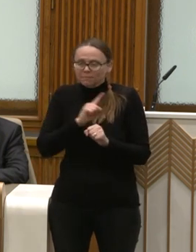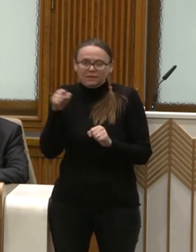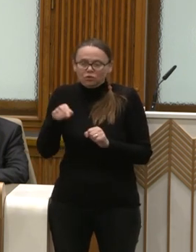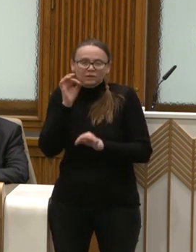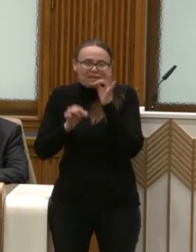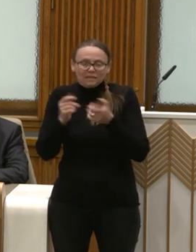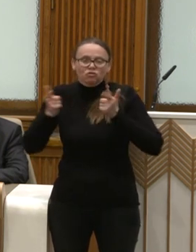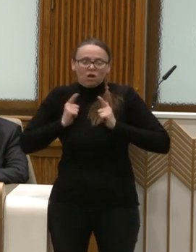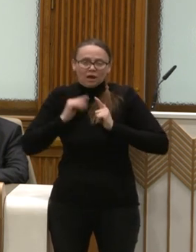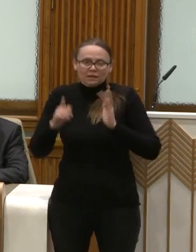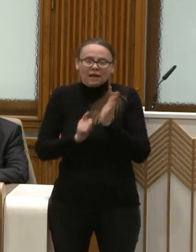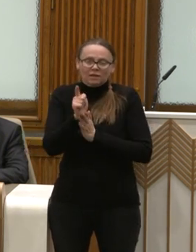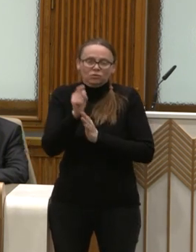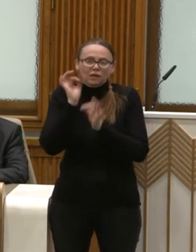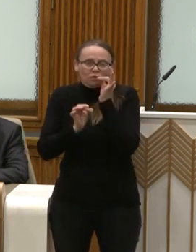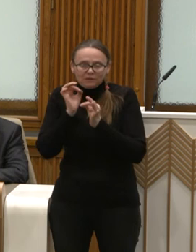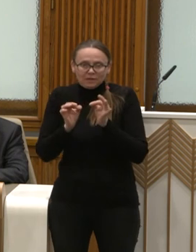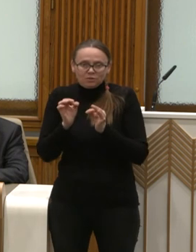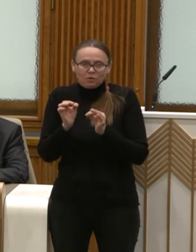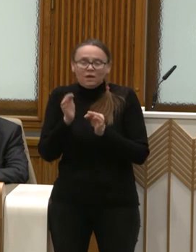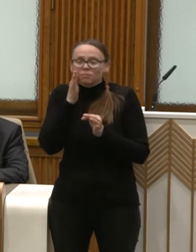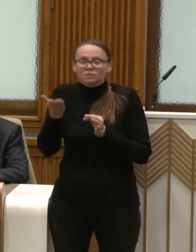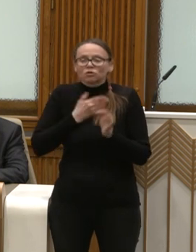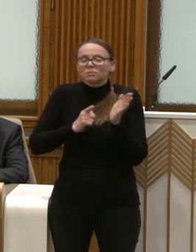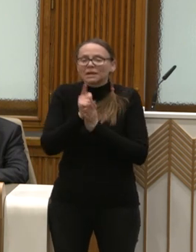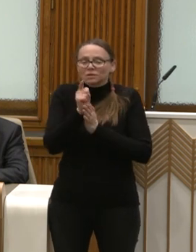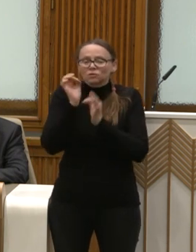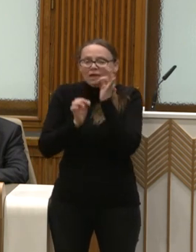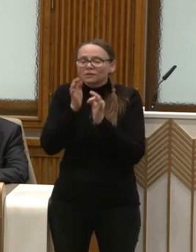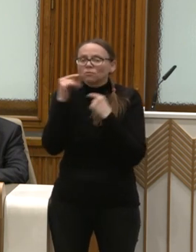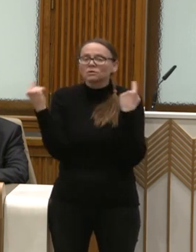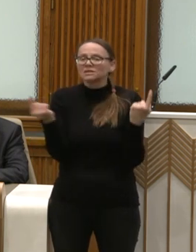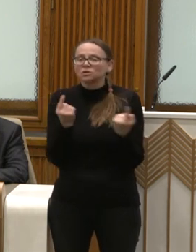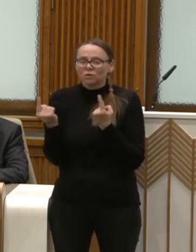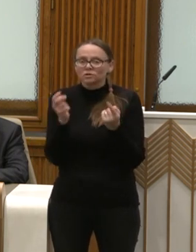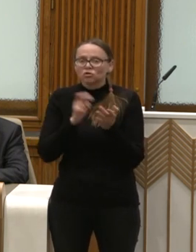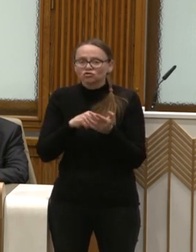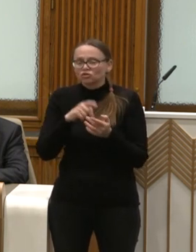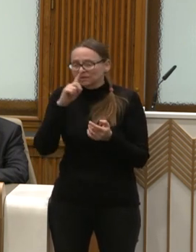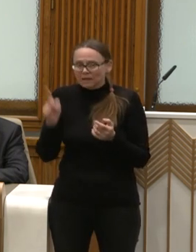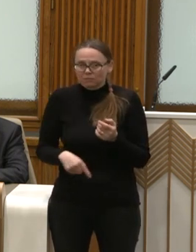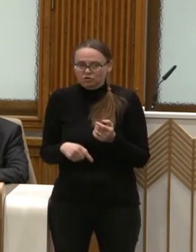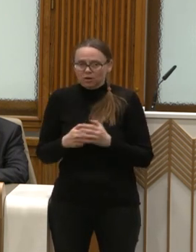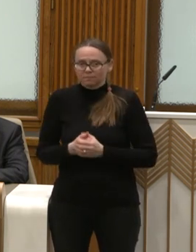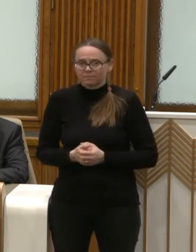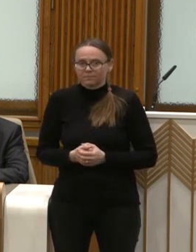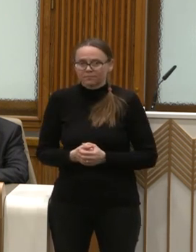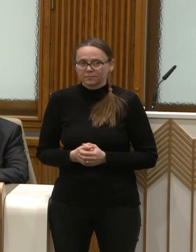in čakanje na rezultate od testov, ker ko boste dobili rezultate teste, bo situacija še bistveno slabša.